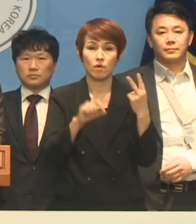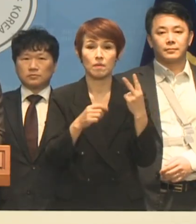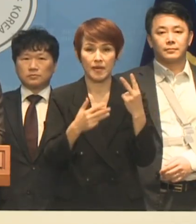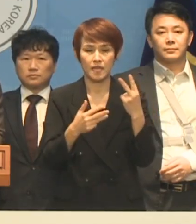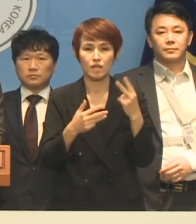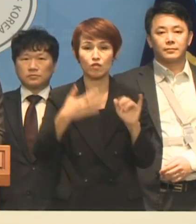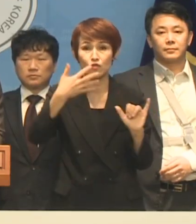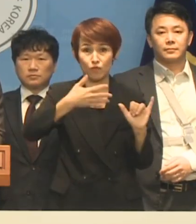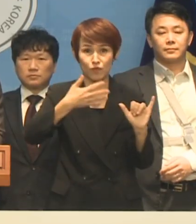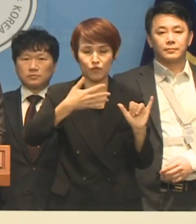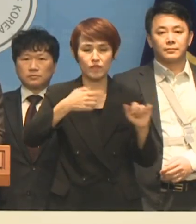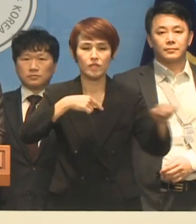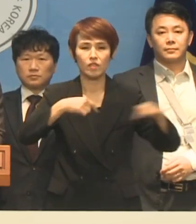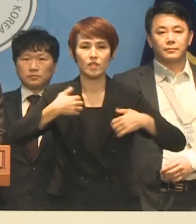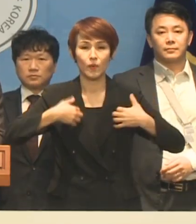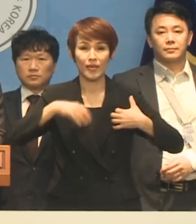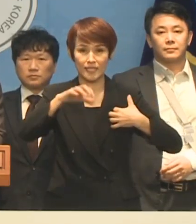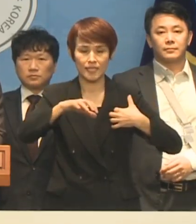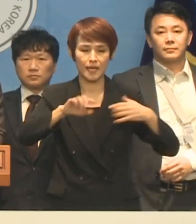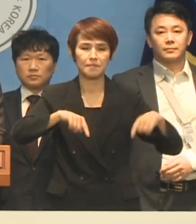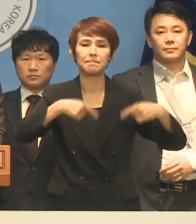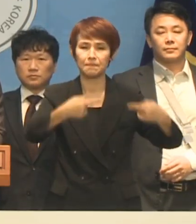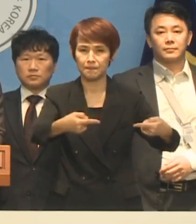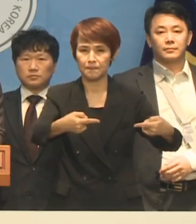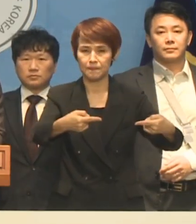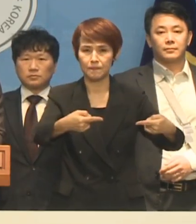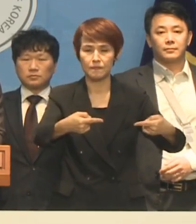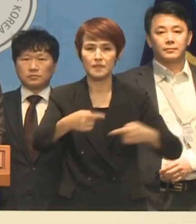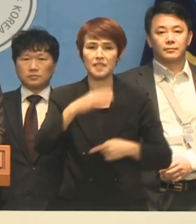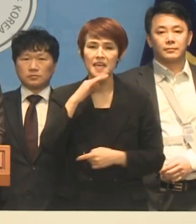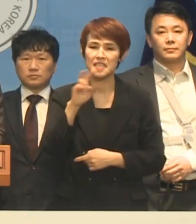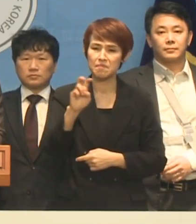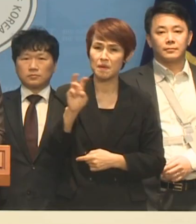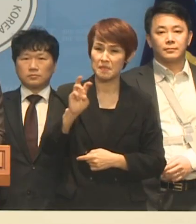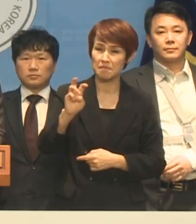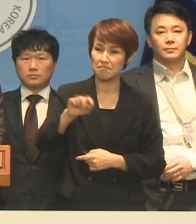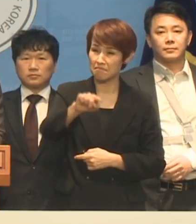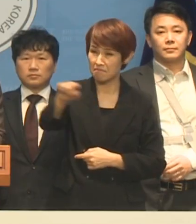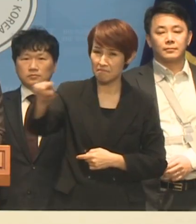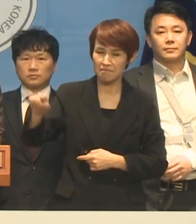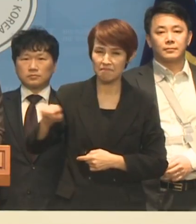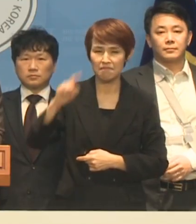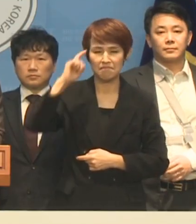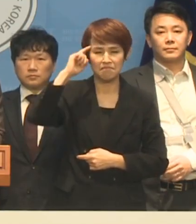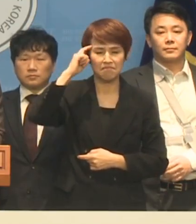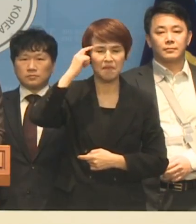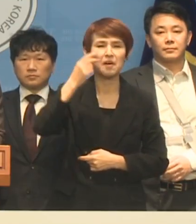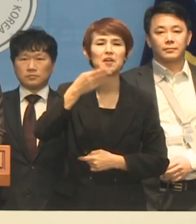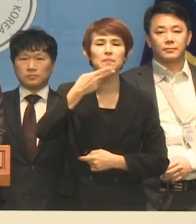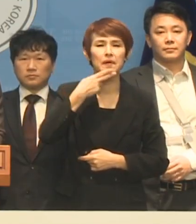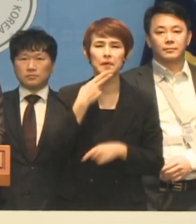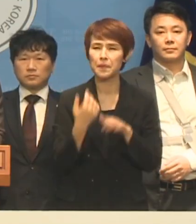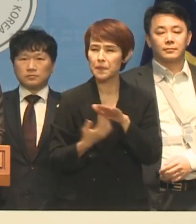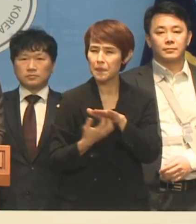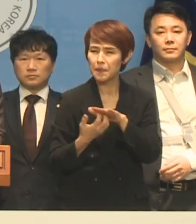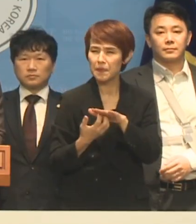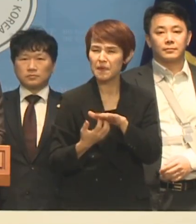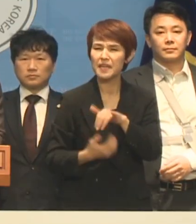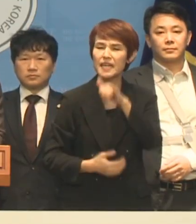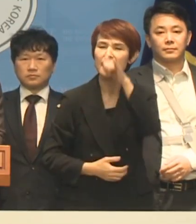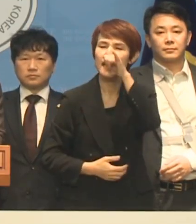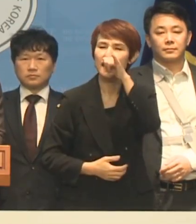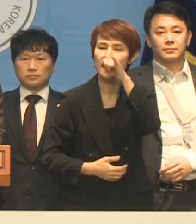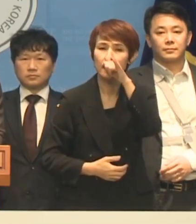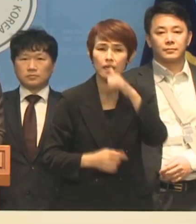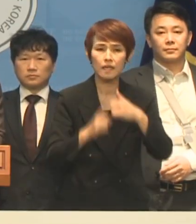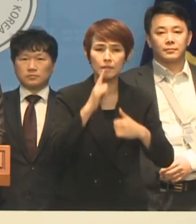유튜브 채널 정치오락실에 출연하여 2030 세대는 사유는 없고 계산만 있다라고